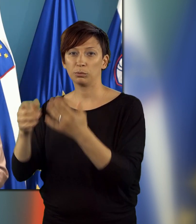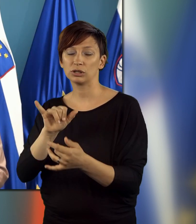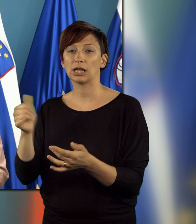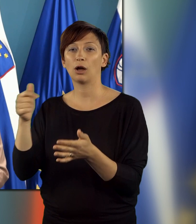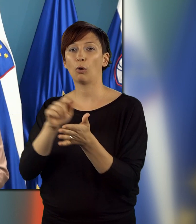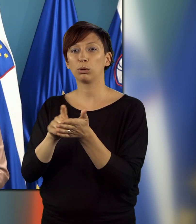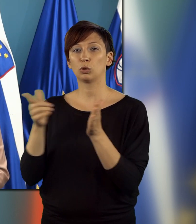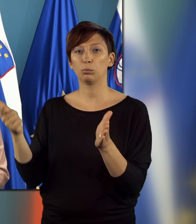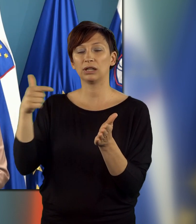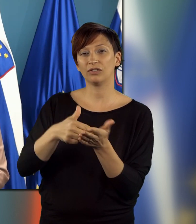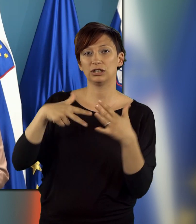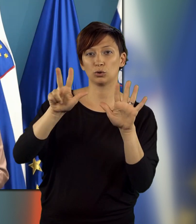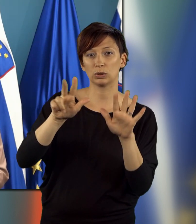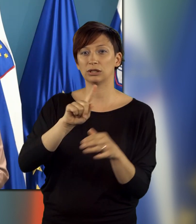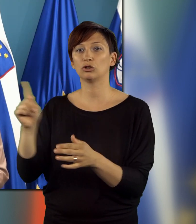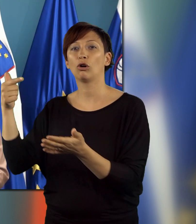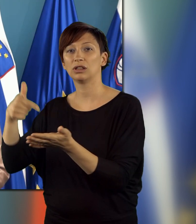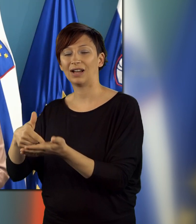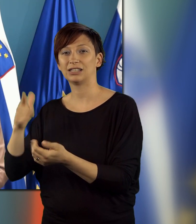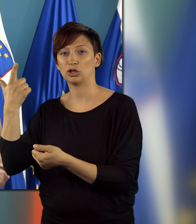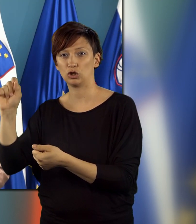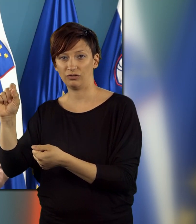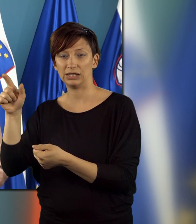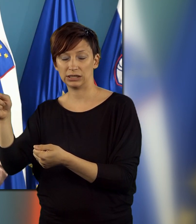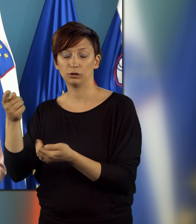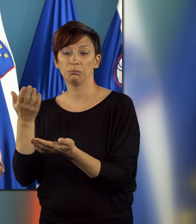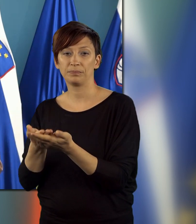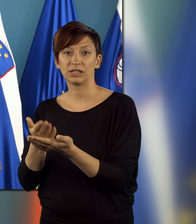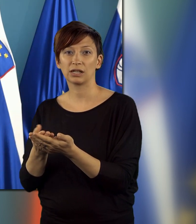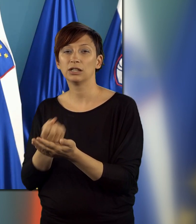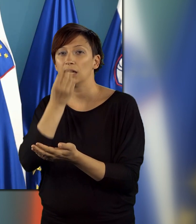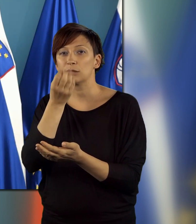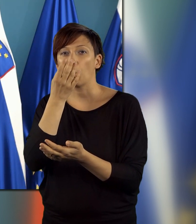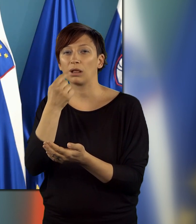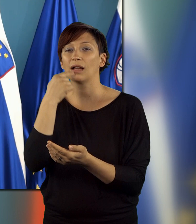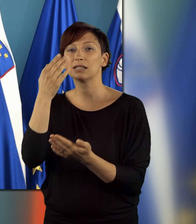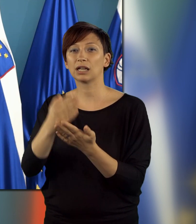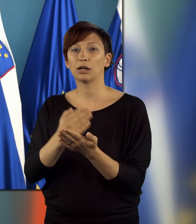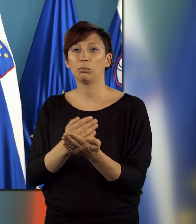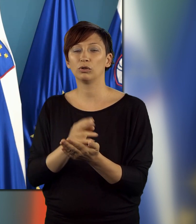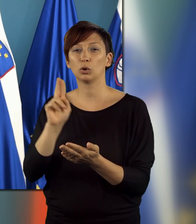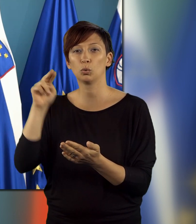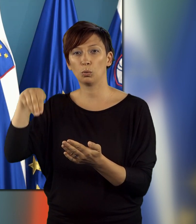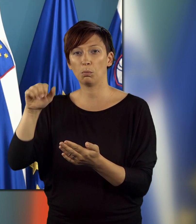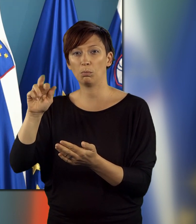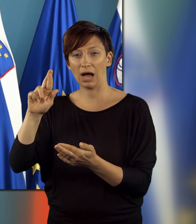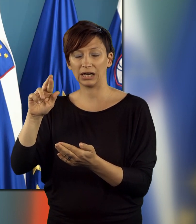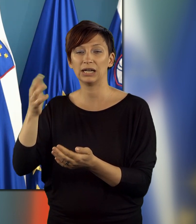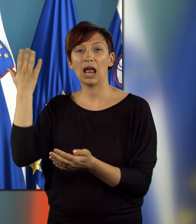obdobje 2018 do 2020. Izhajamo iz spomladanske napovedi Umarja in